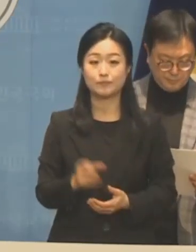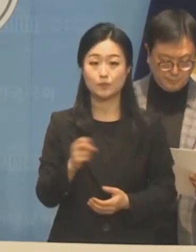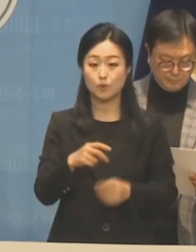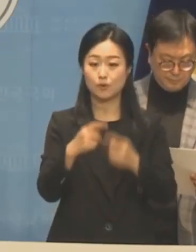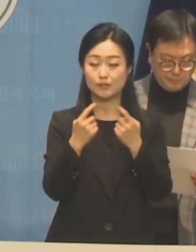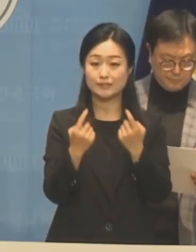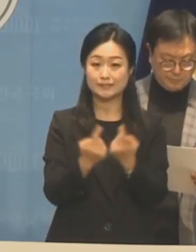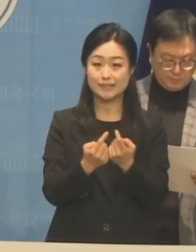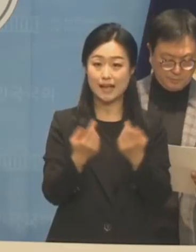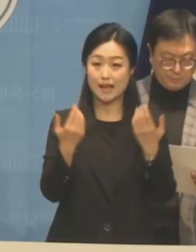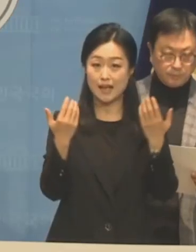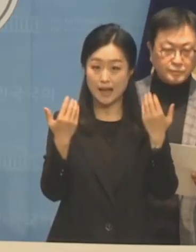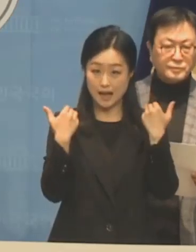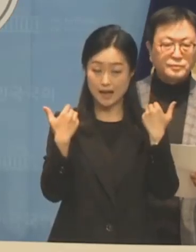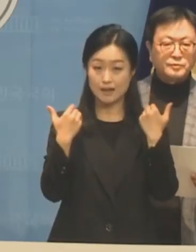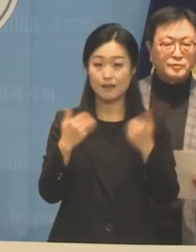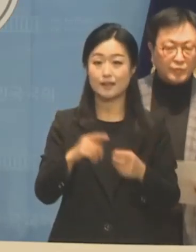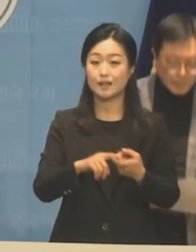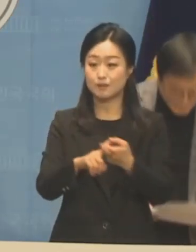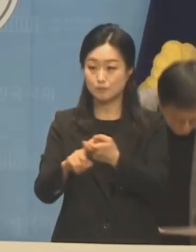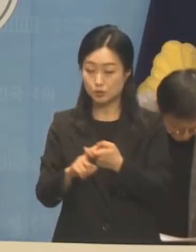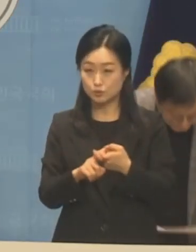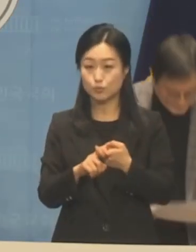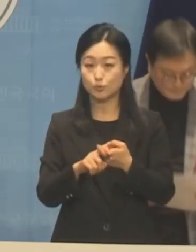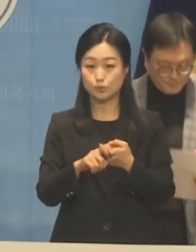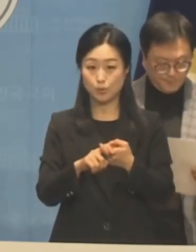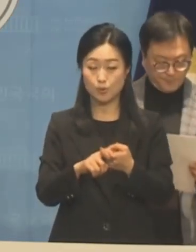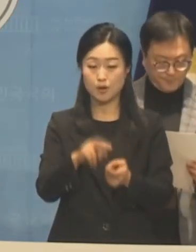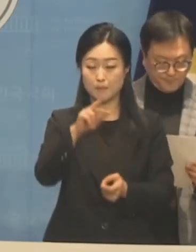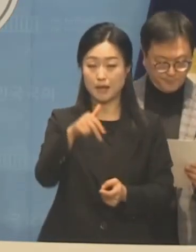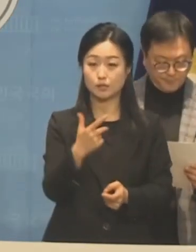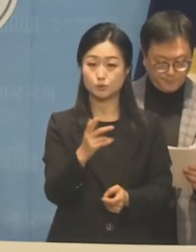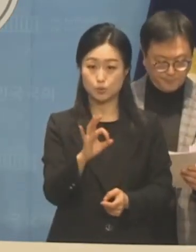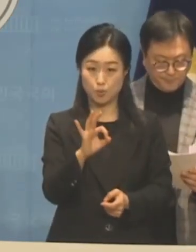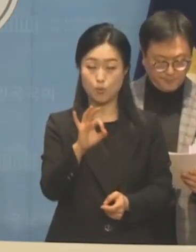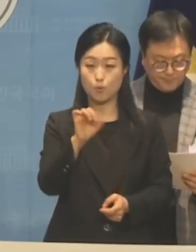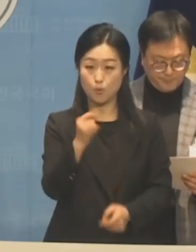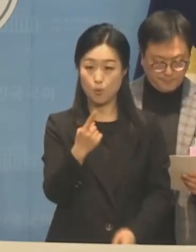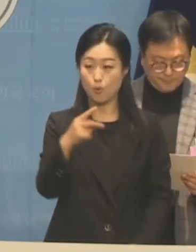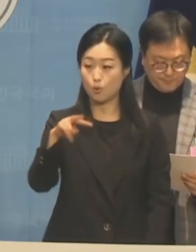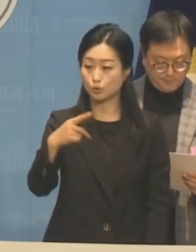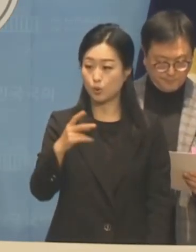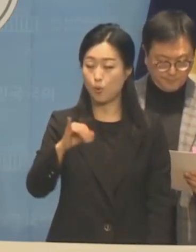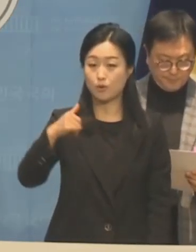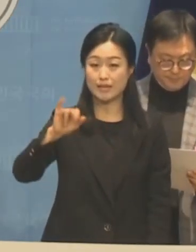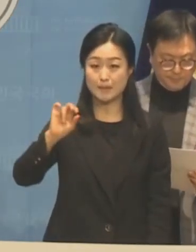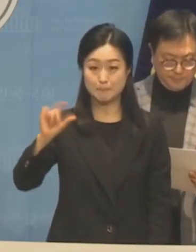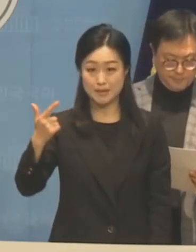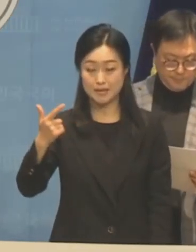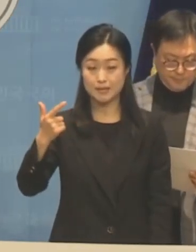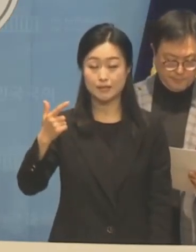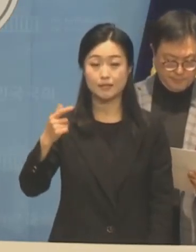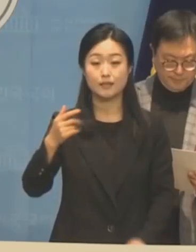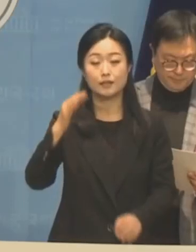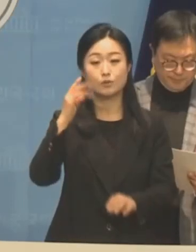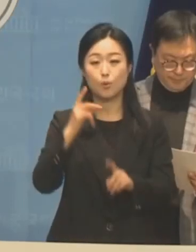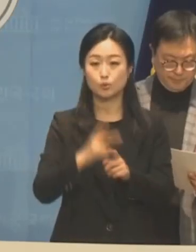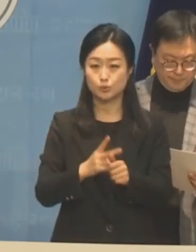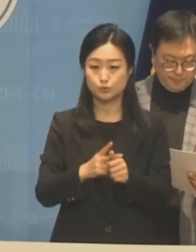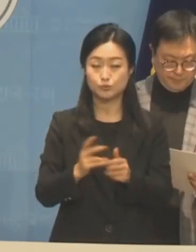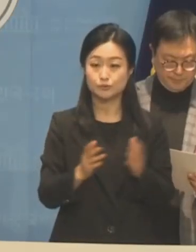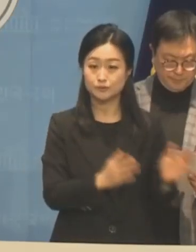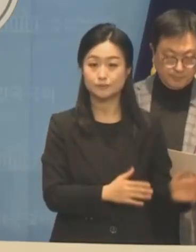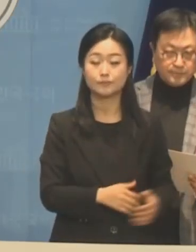전국사학민주화 교수노조의 박종균 교수님, 송기민 교수님, 네, 전국교수노조